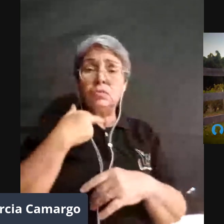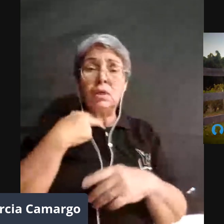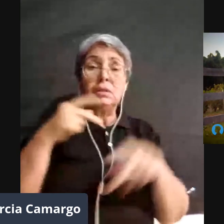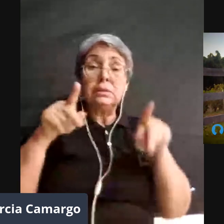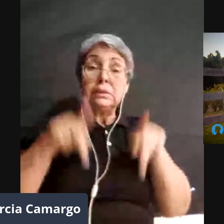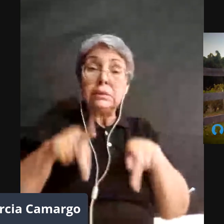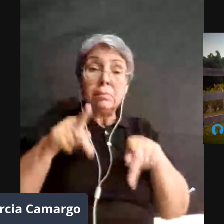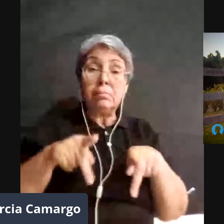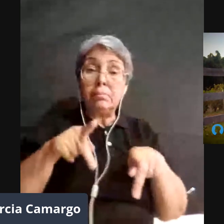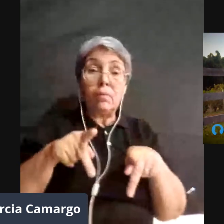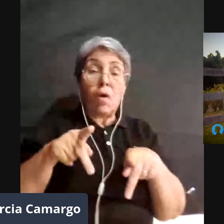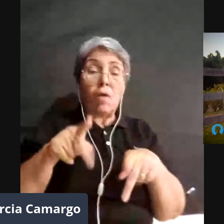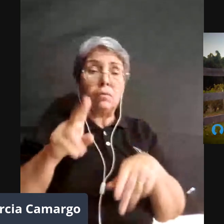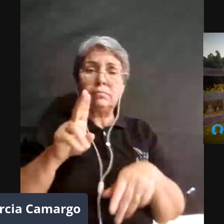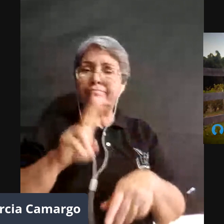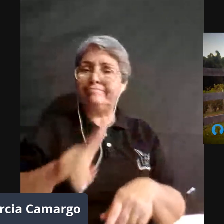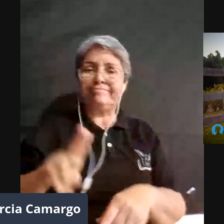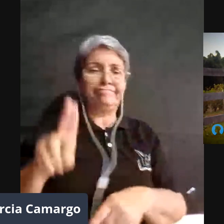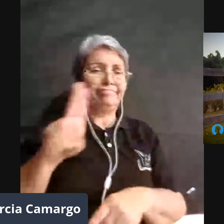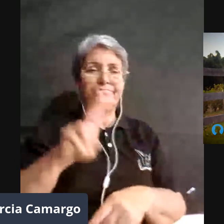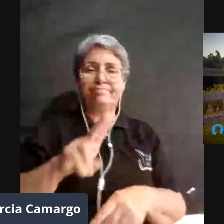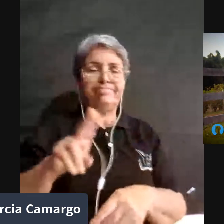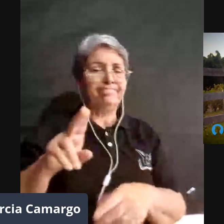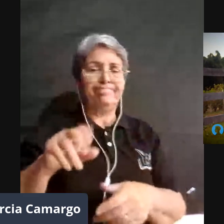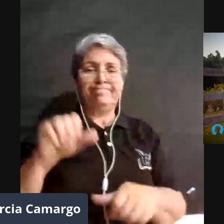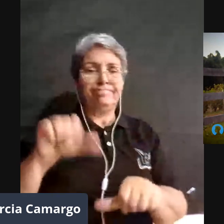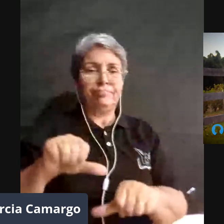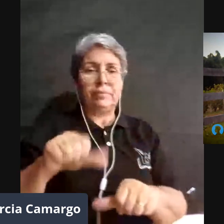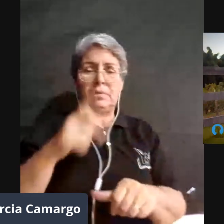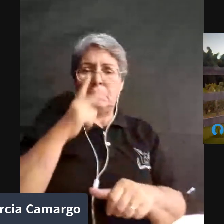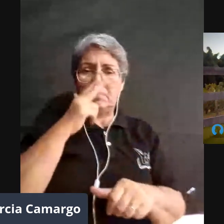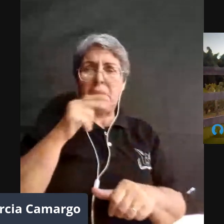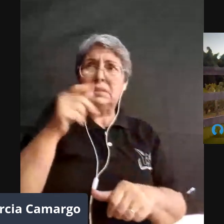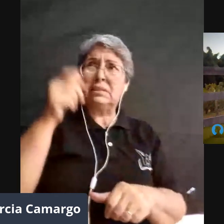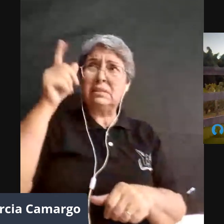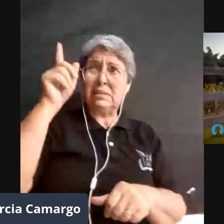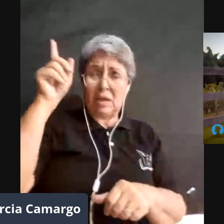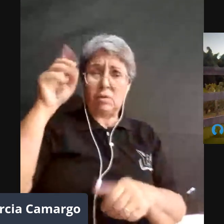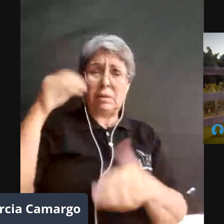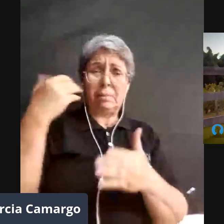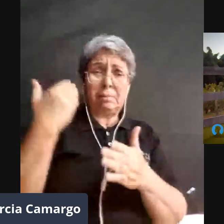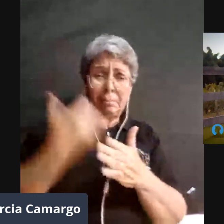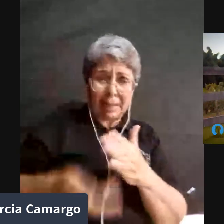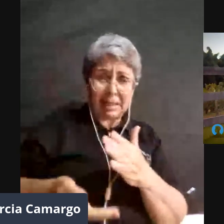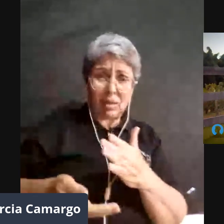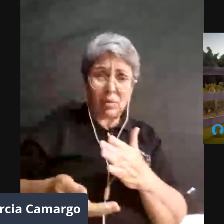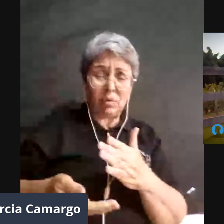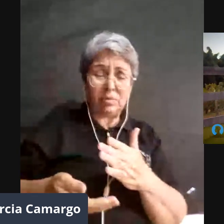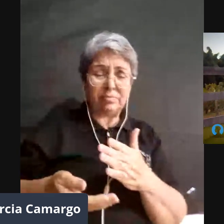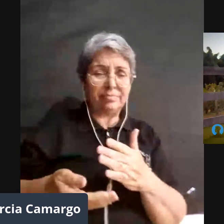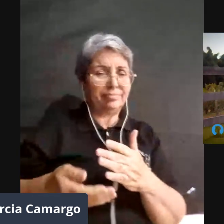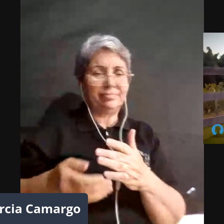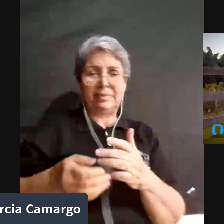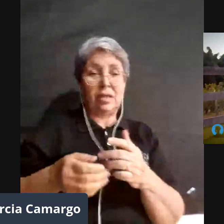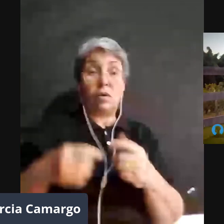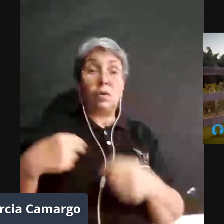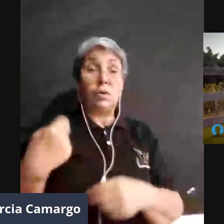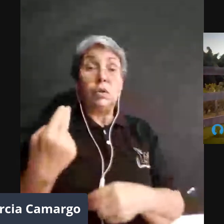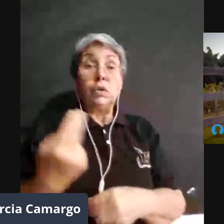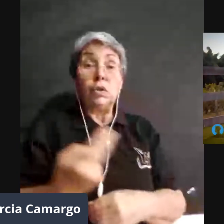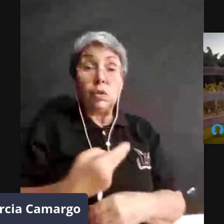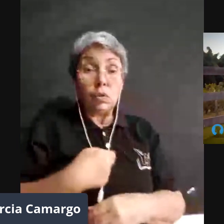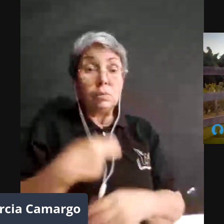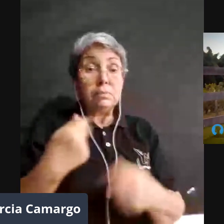não consegue, ele não pode, que ele foi derrotado. Eu espero que tenha ficado claro o porquê de nós estudarmos a nossa